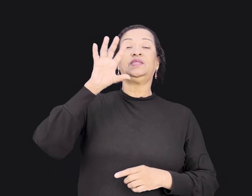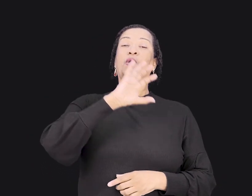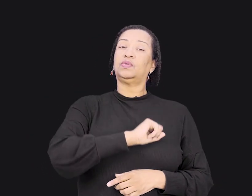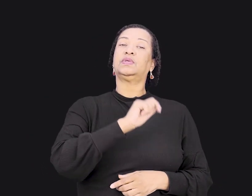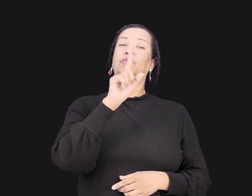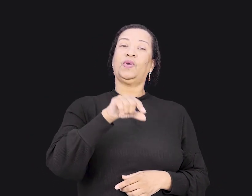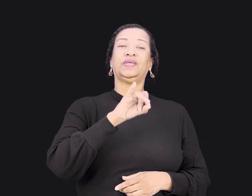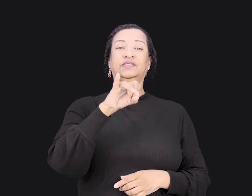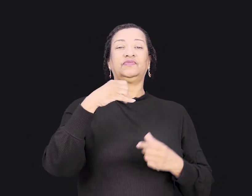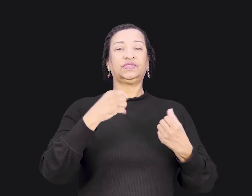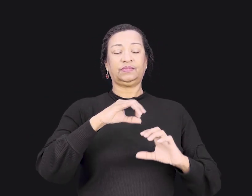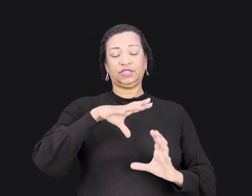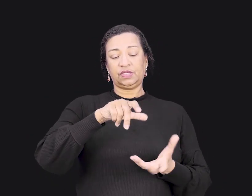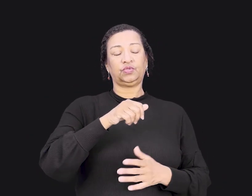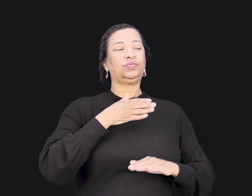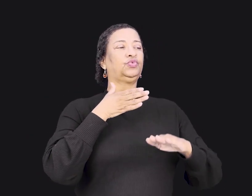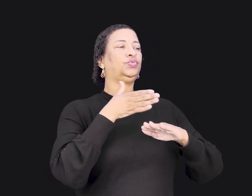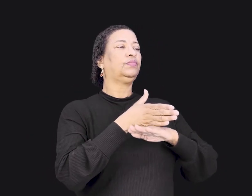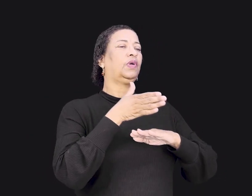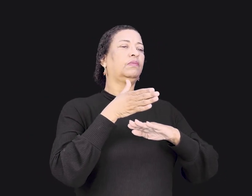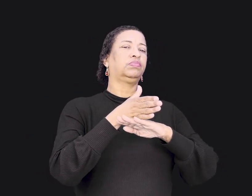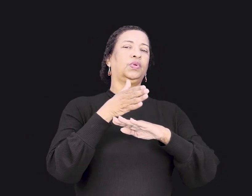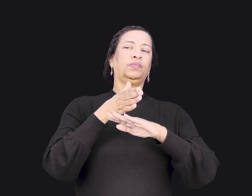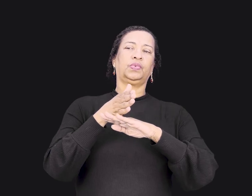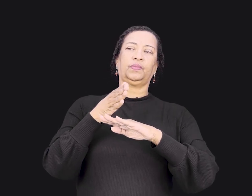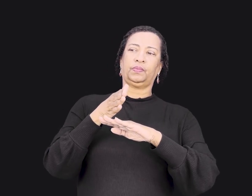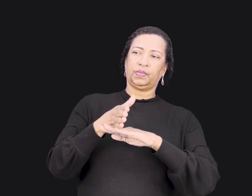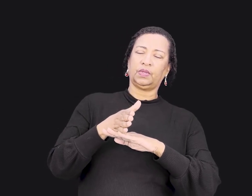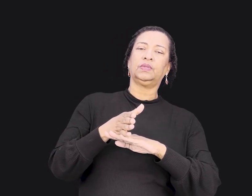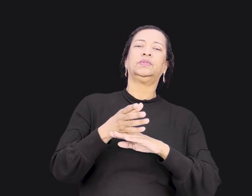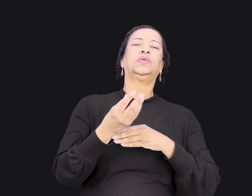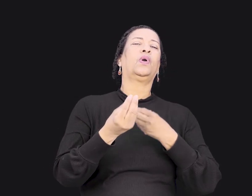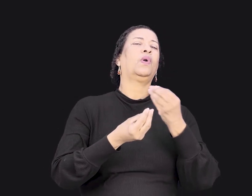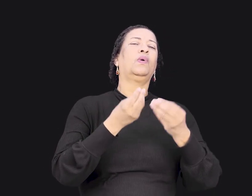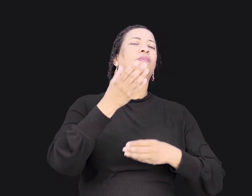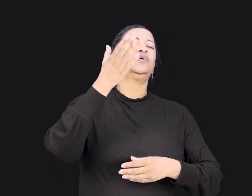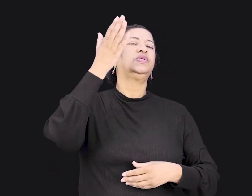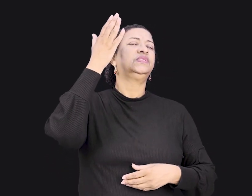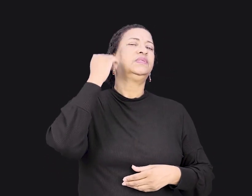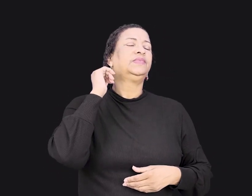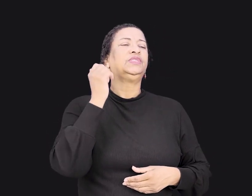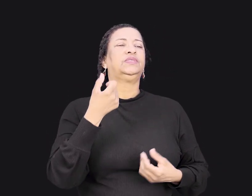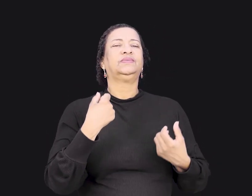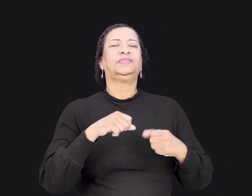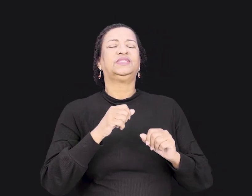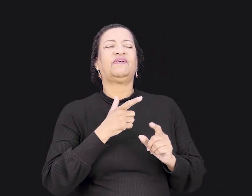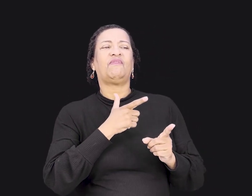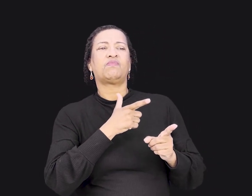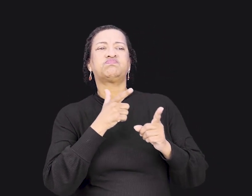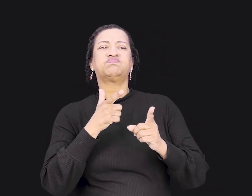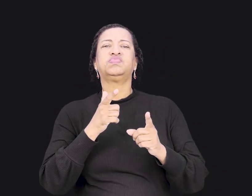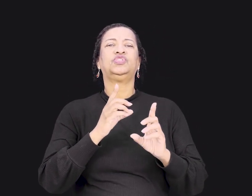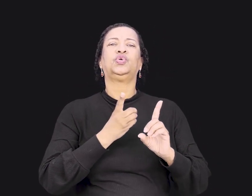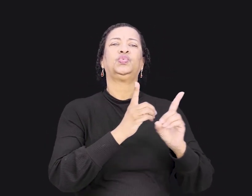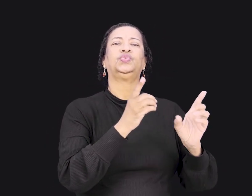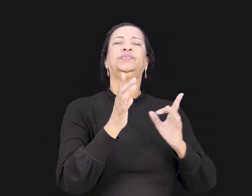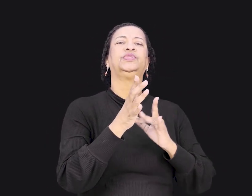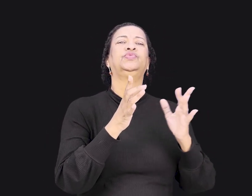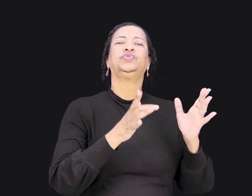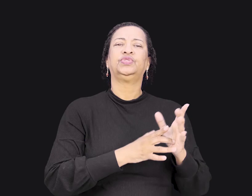sair pelo mundo e atirar em todos os discípulos de Jesus, como saberia em quem teria de atirar ou não? De acordo com João, a